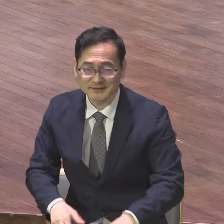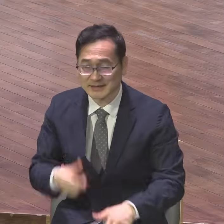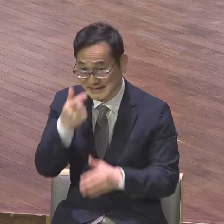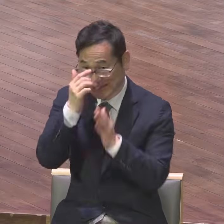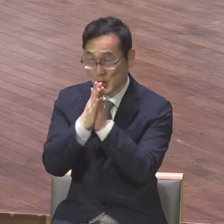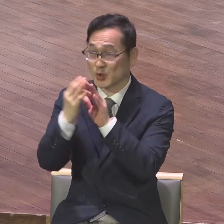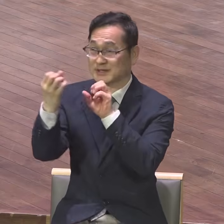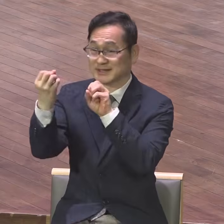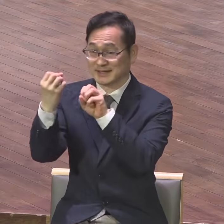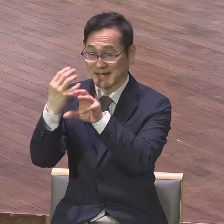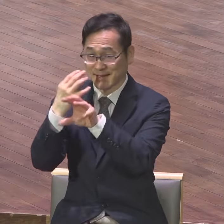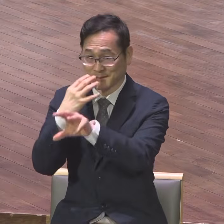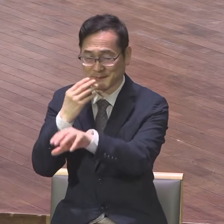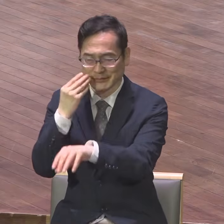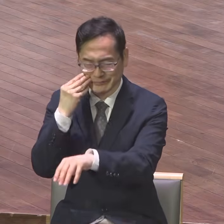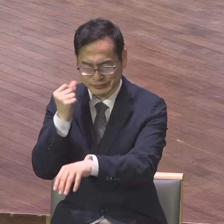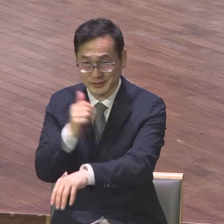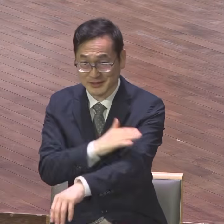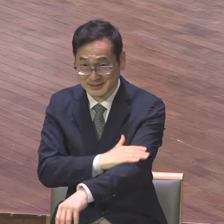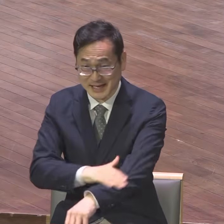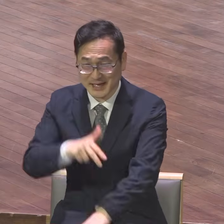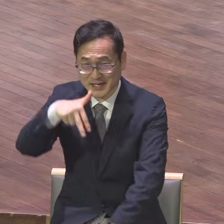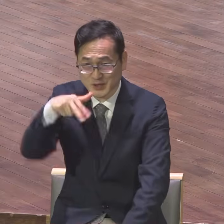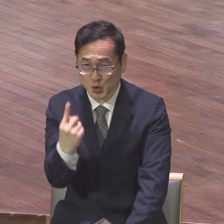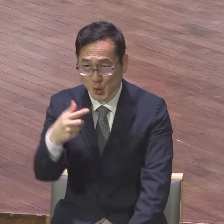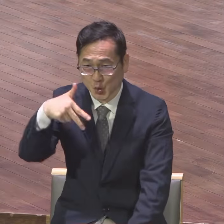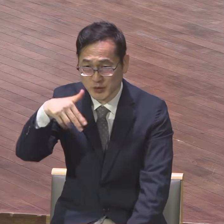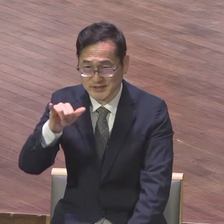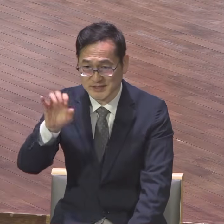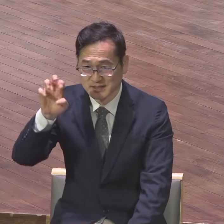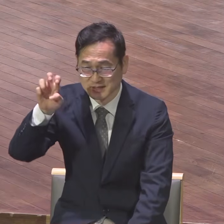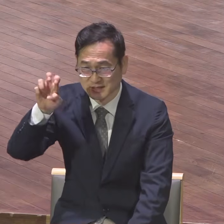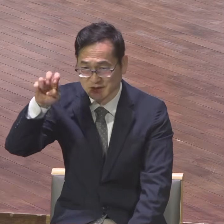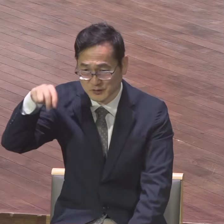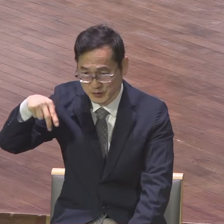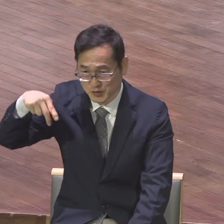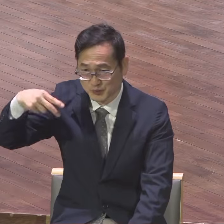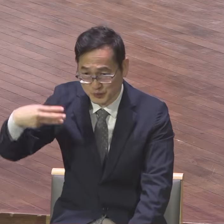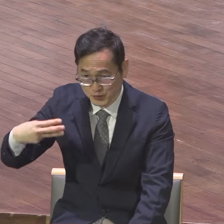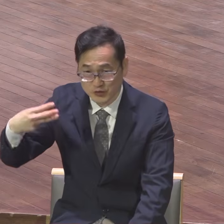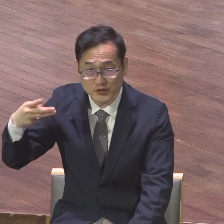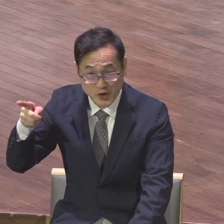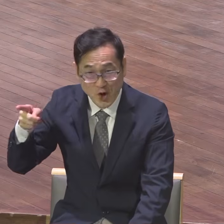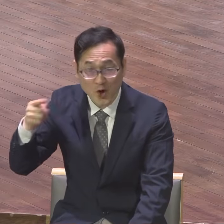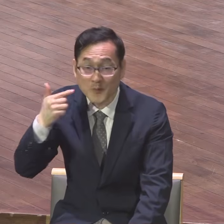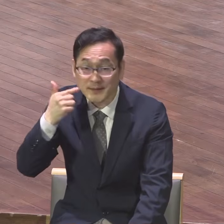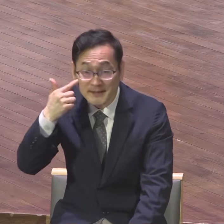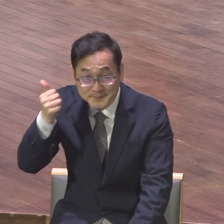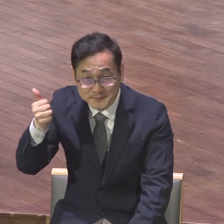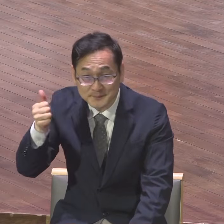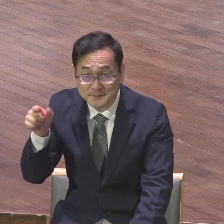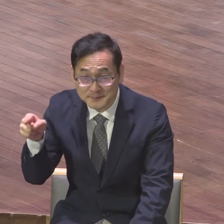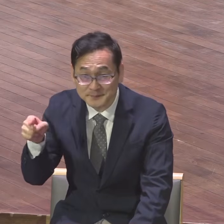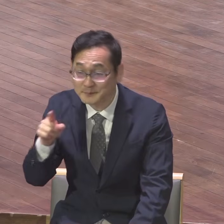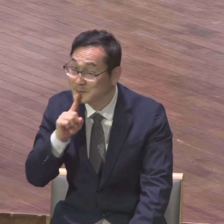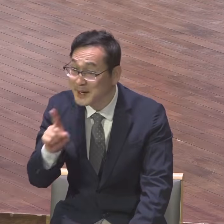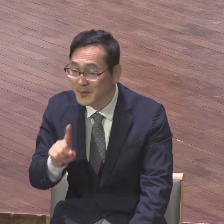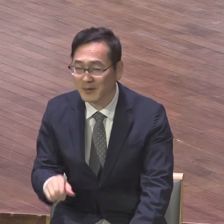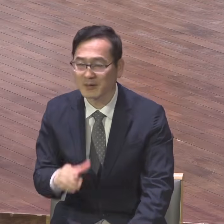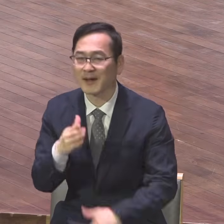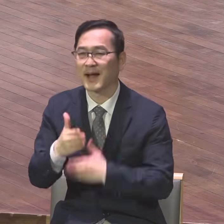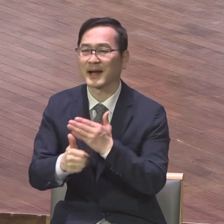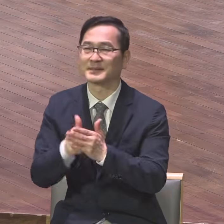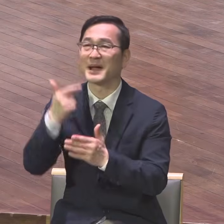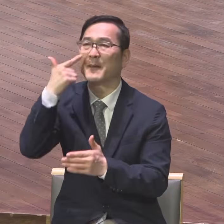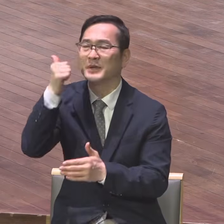기도응답의 대명사로 불려진 지어지 뮬러 목사님이 이런 고백했습니다. 우리 하나님 아버지는 더